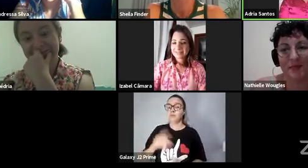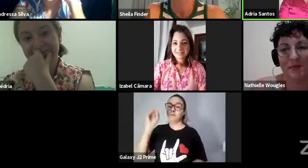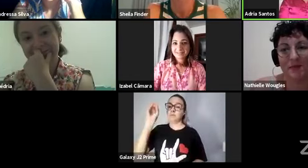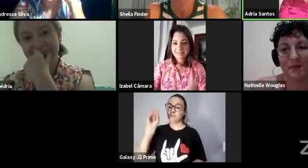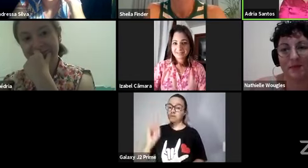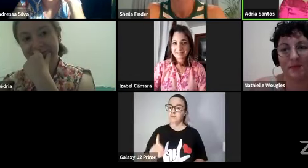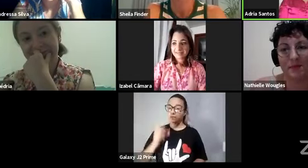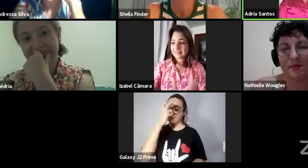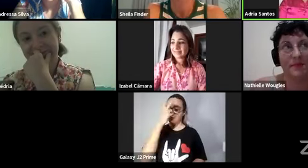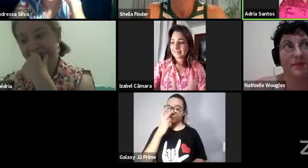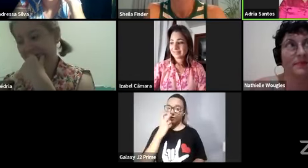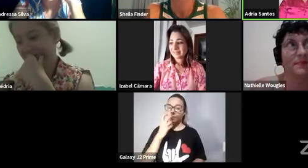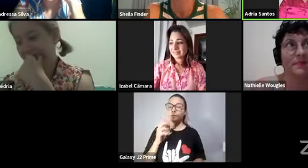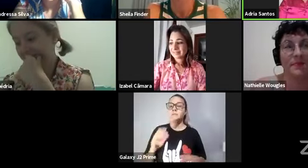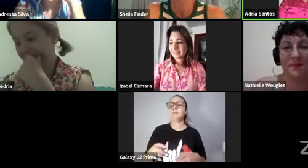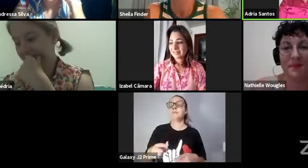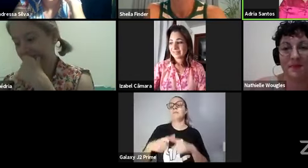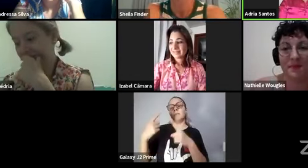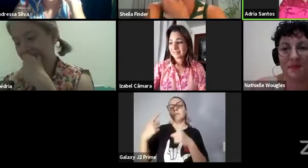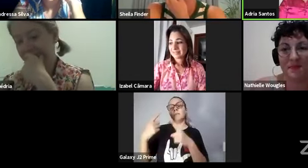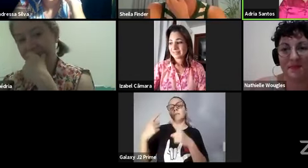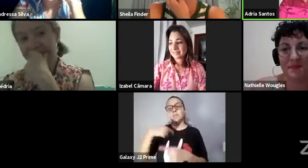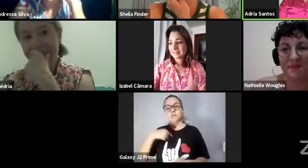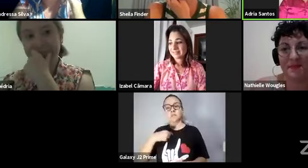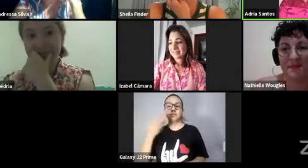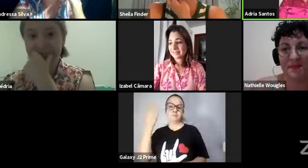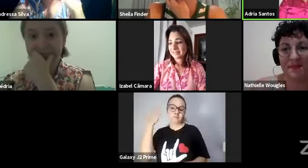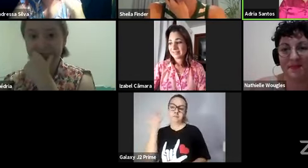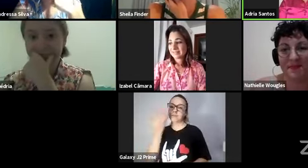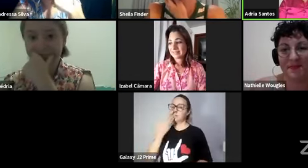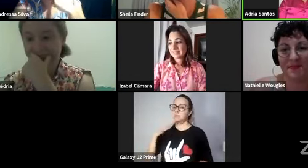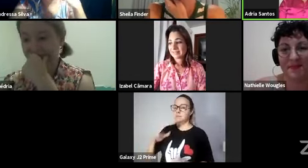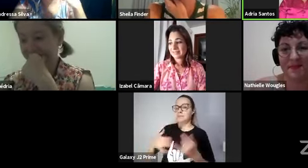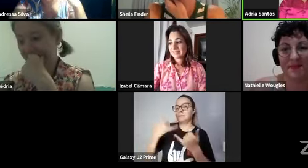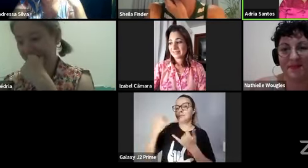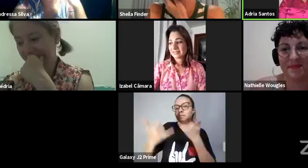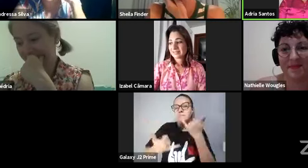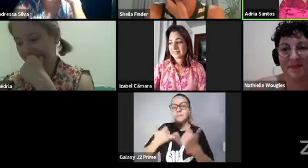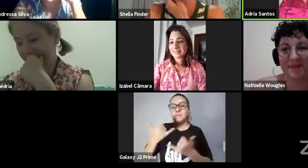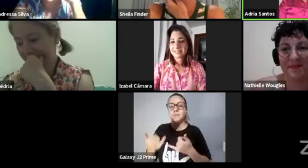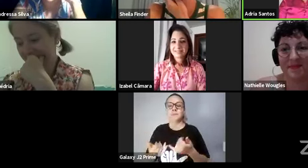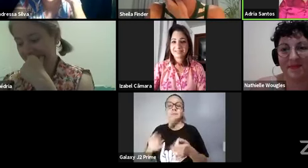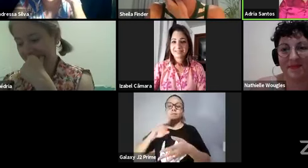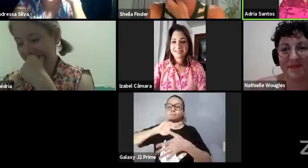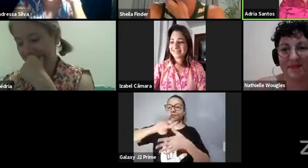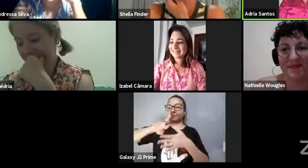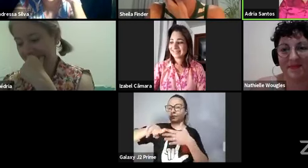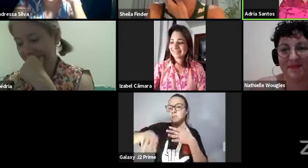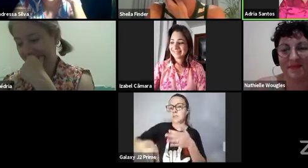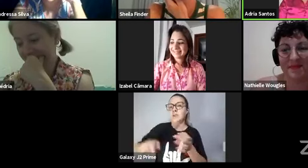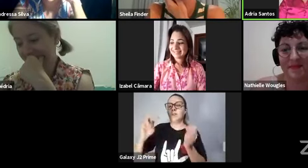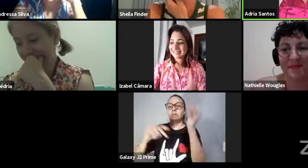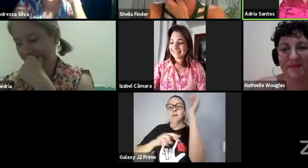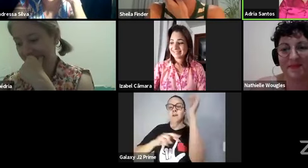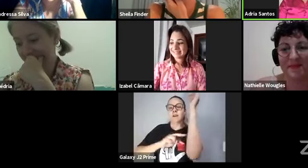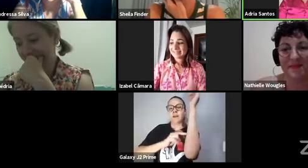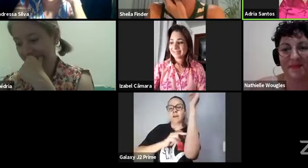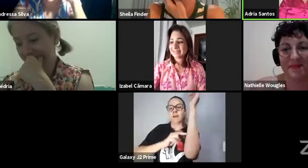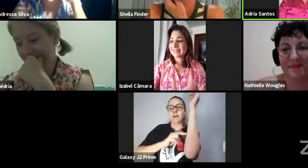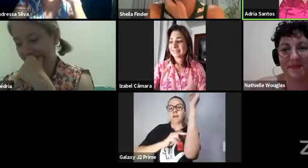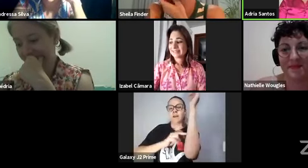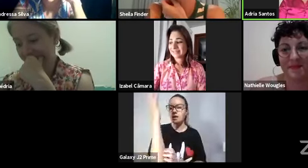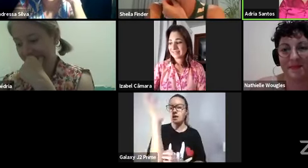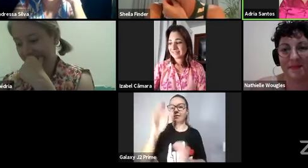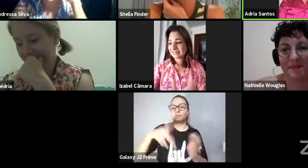que eu brinquei muito, subi em árvore, caía, tem cicatrizes, mas isso foi ótimo, porque eu